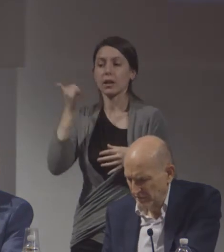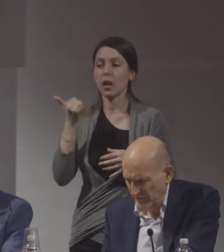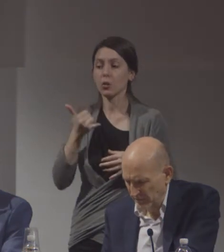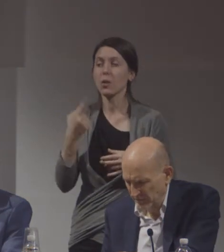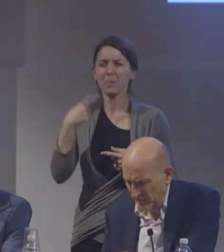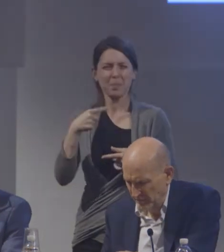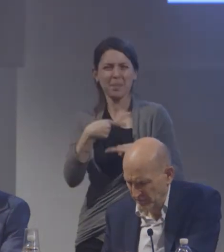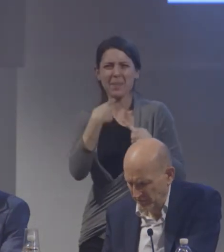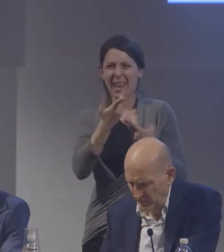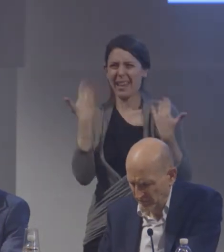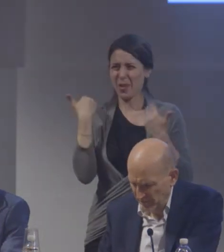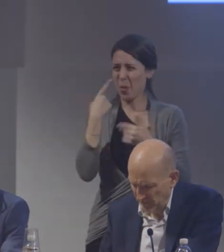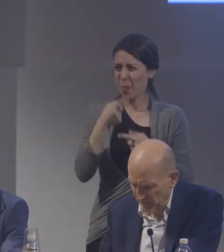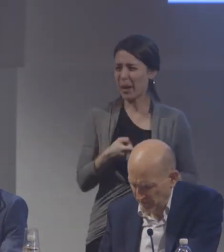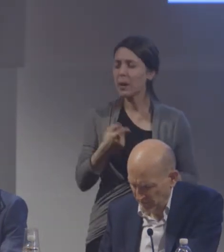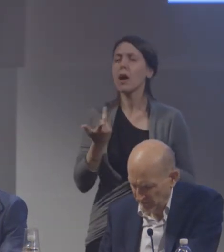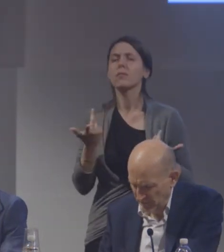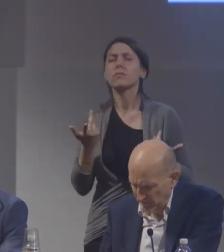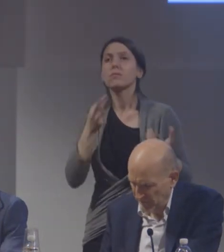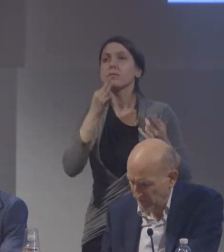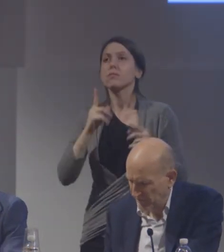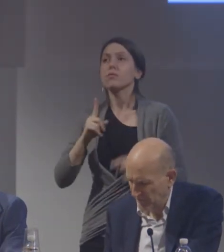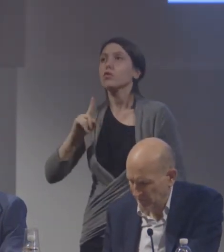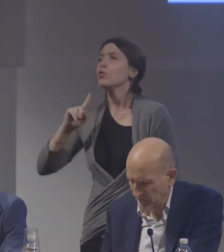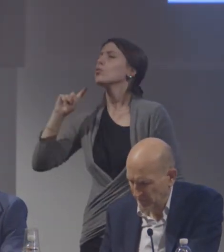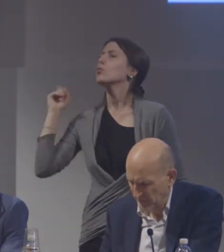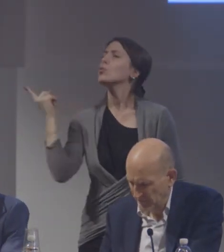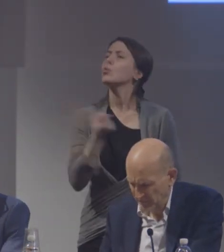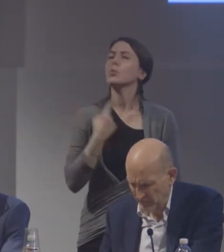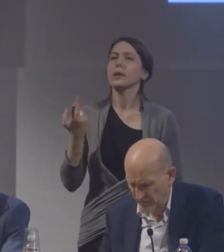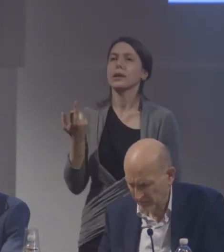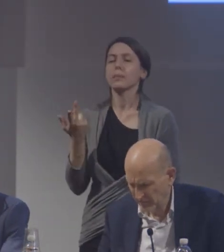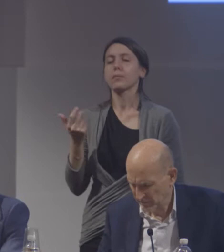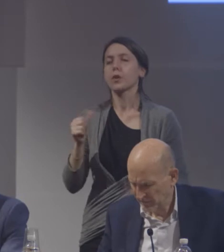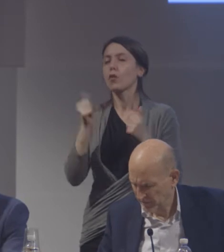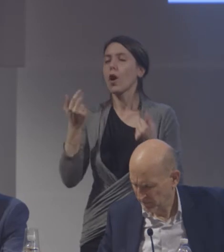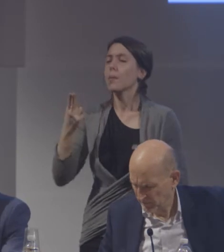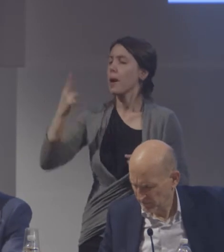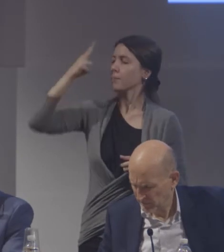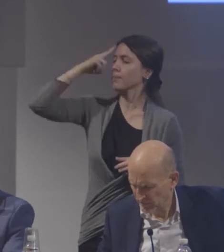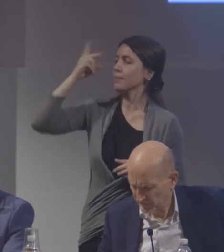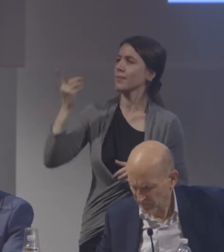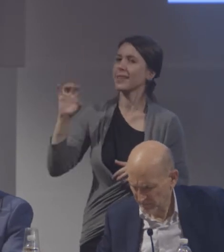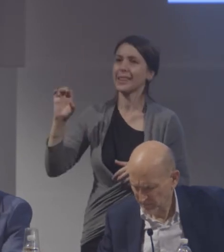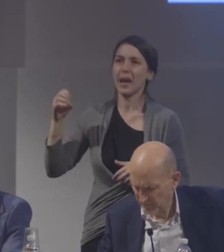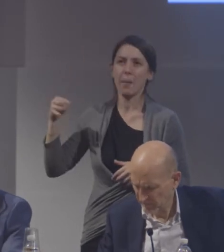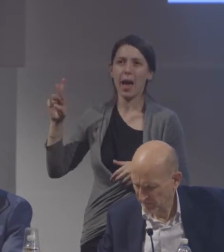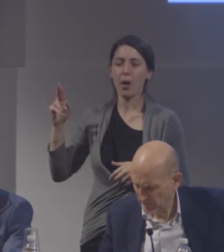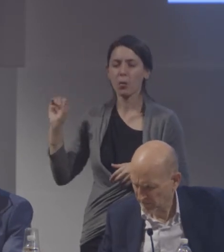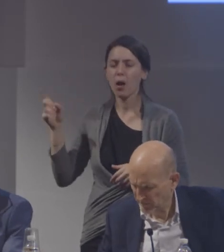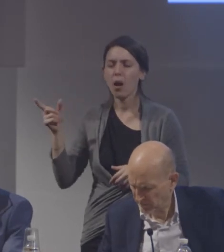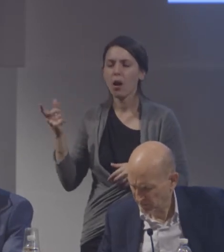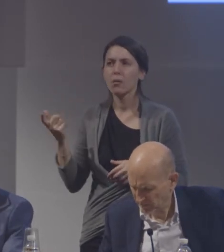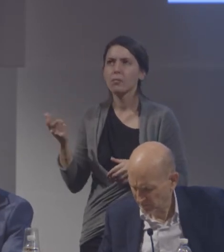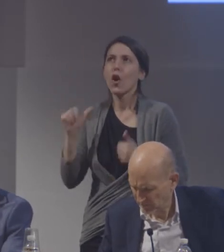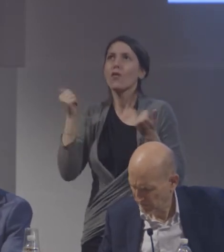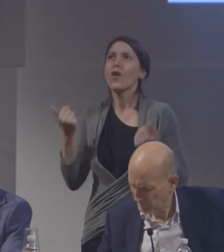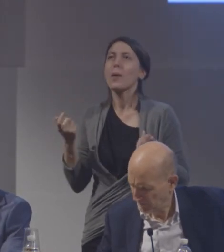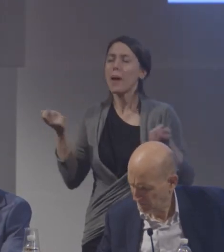ricordavi prima, cioè il fatto che tutti vogliono ricordare Tullio De Mauro, tutte le